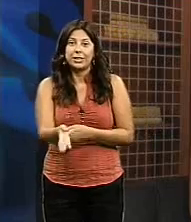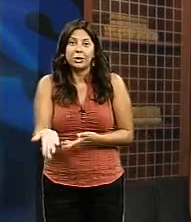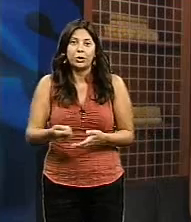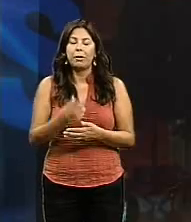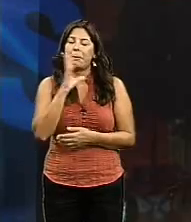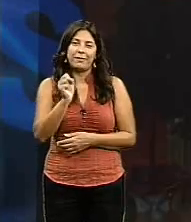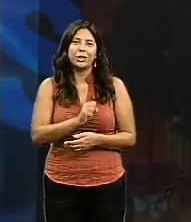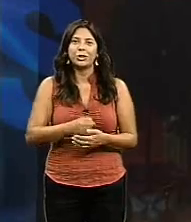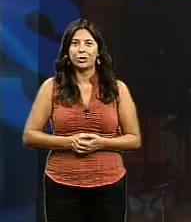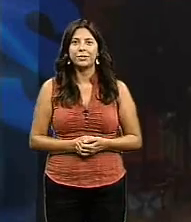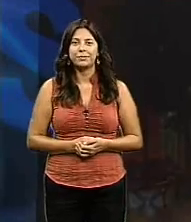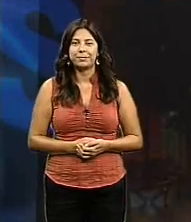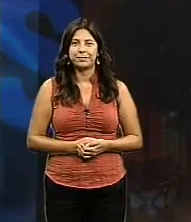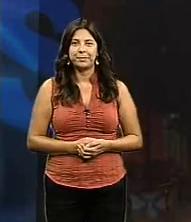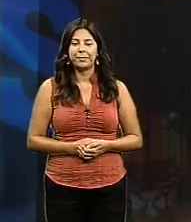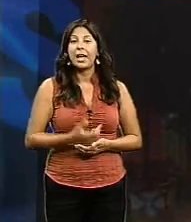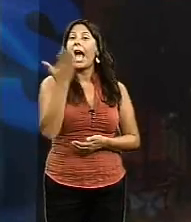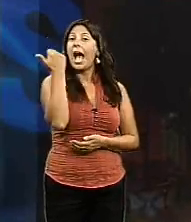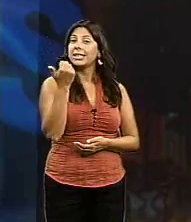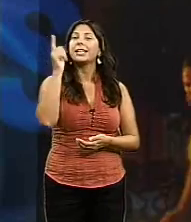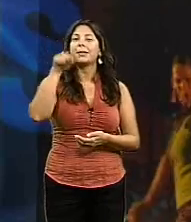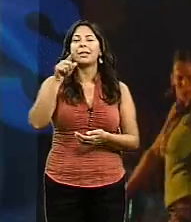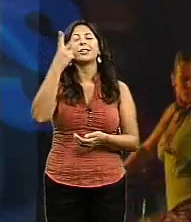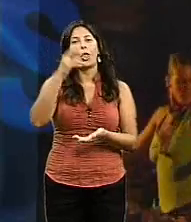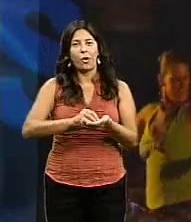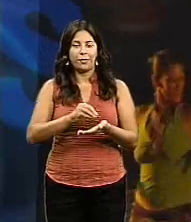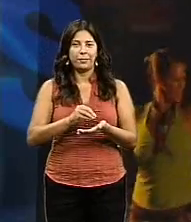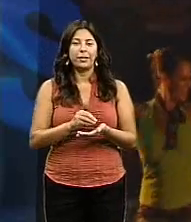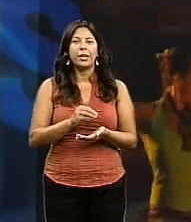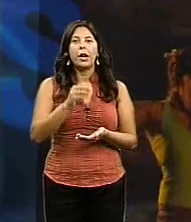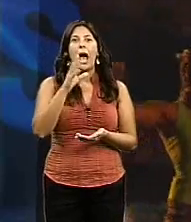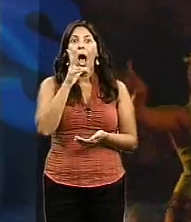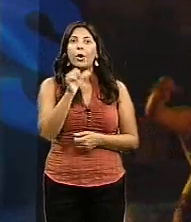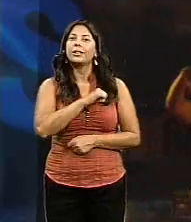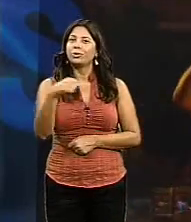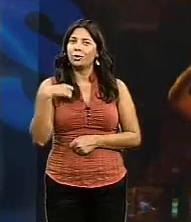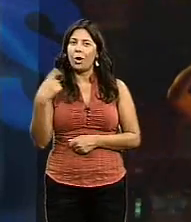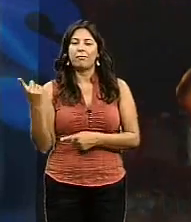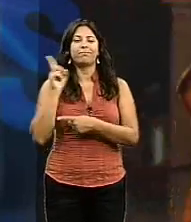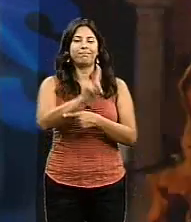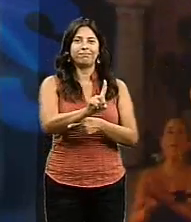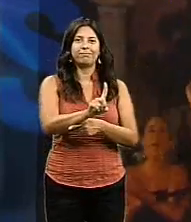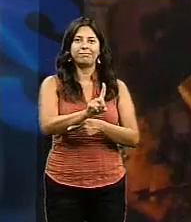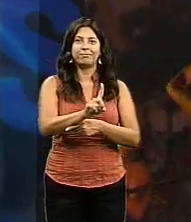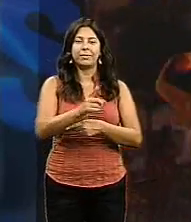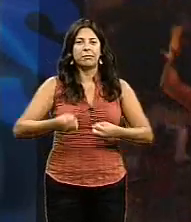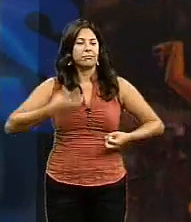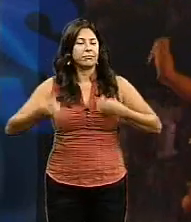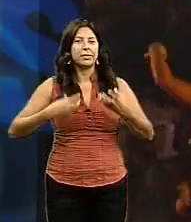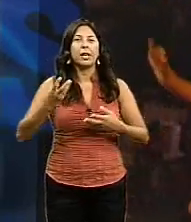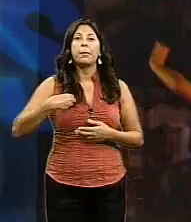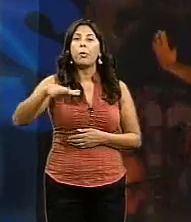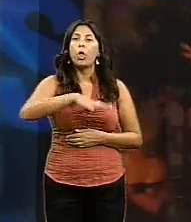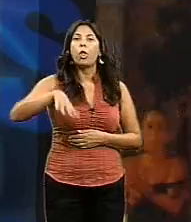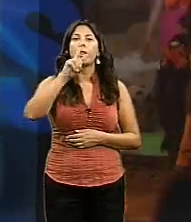fantástico. Y ayer, la segunda de las funciones, esta vez solo ante el peligro, se subió al escenario improvisado de la Fuente del Parque de